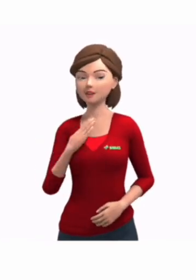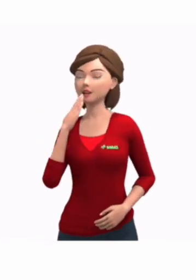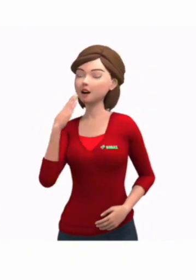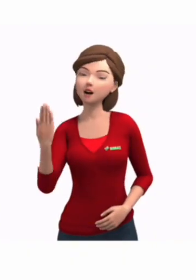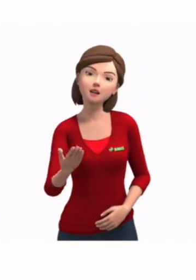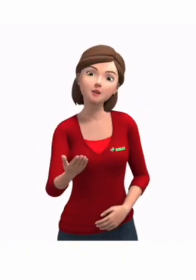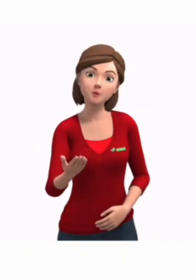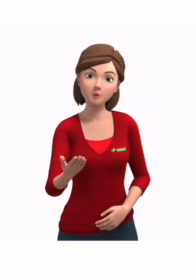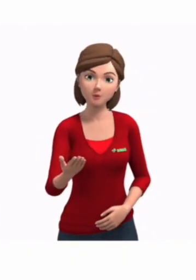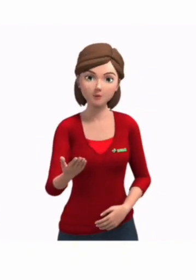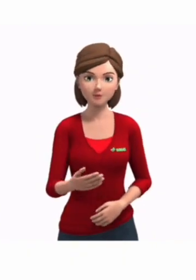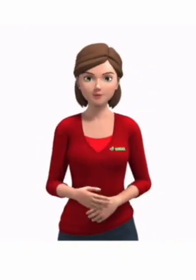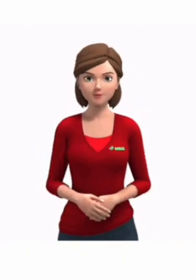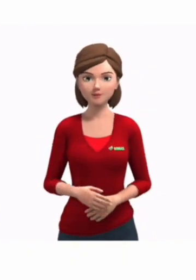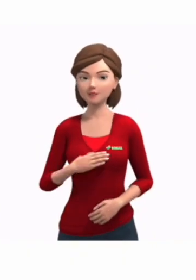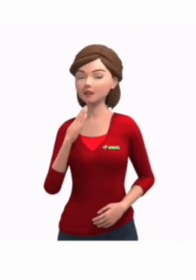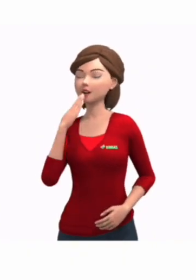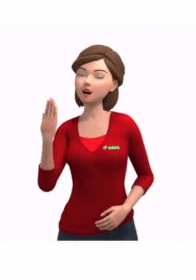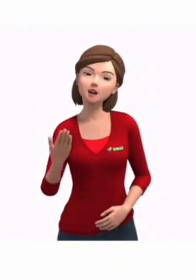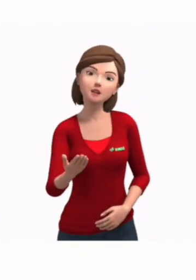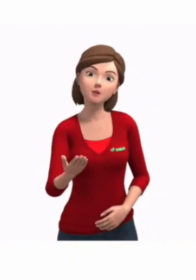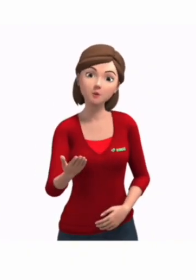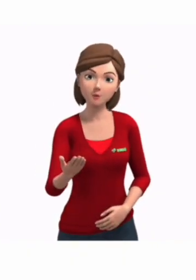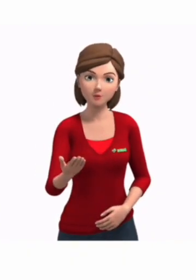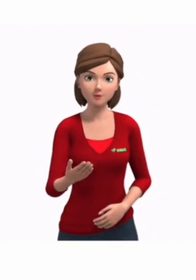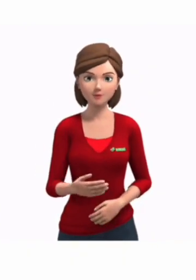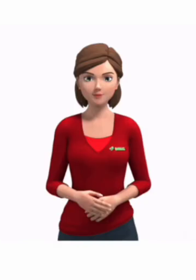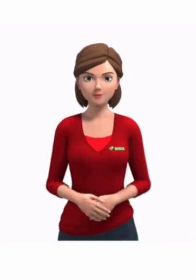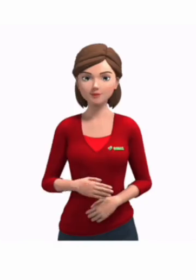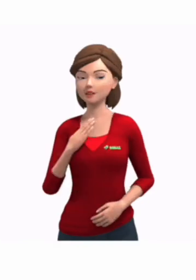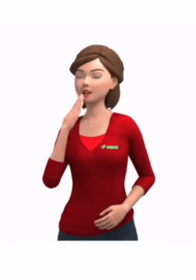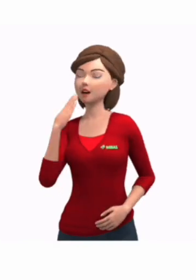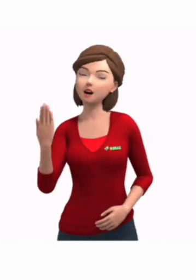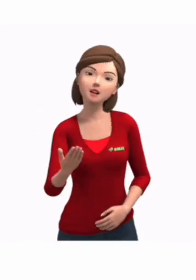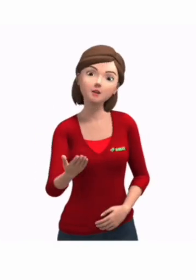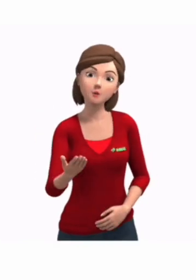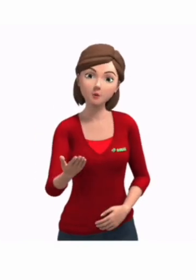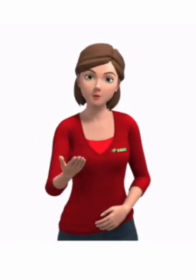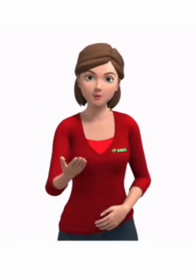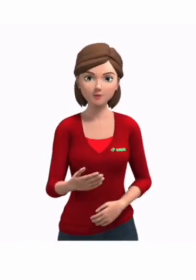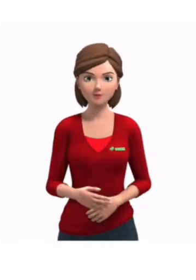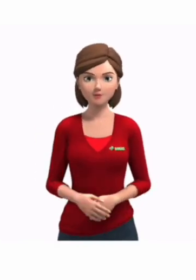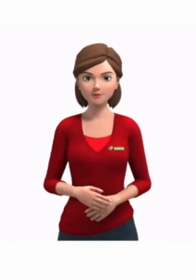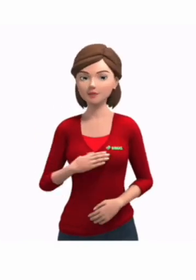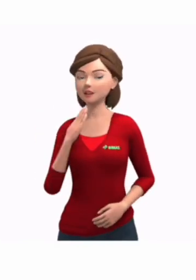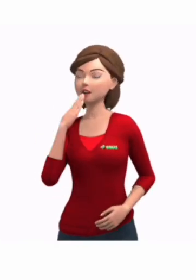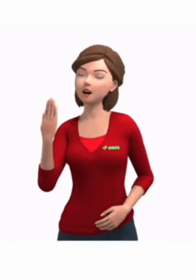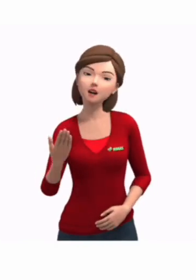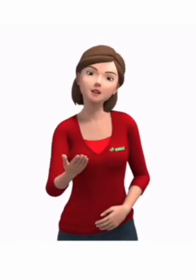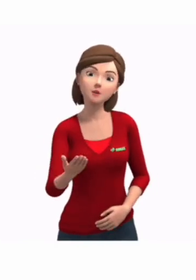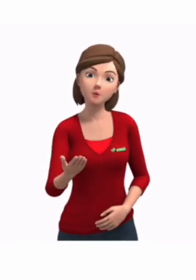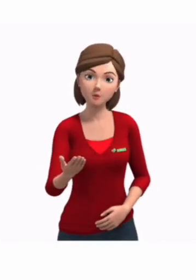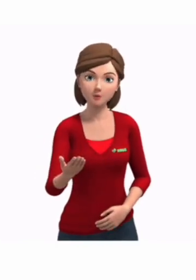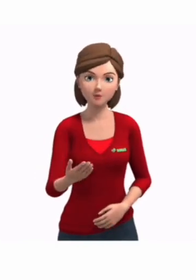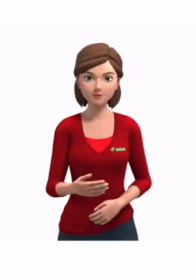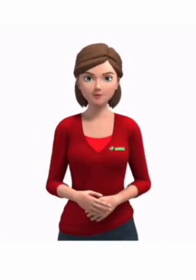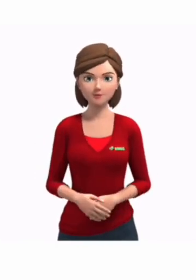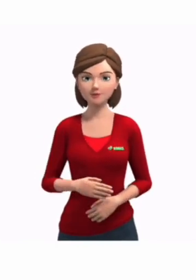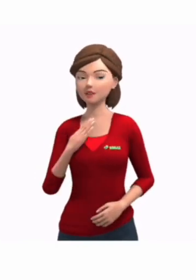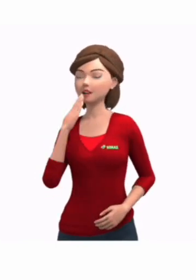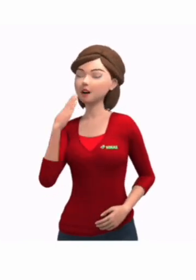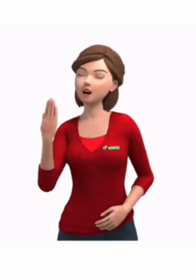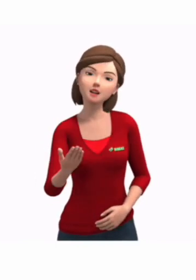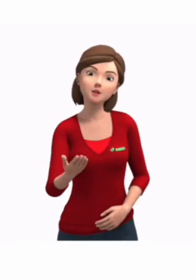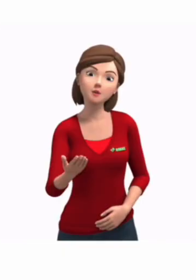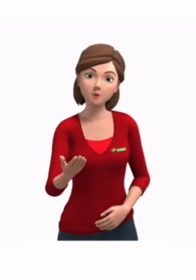la technologie, on va vous aider, mais après, quand on regarde effectivement l'IA ou n'importe quelle autre technologie qui a été développée, par exemple la reconnaissance faciale, qui ne connaissait pas les